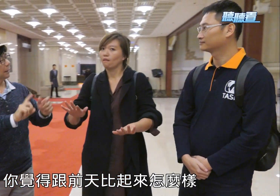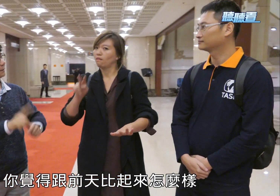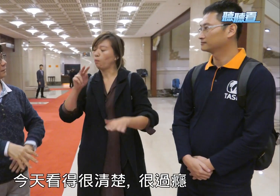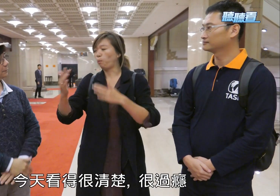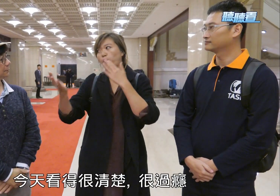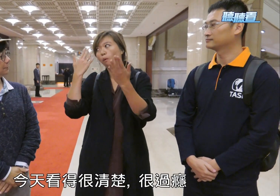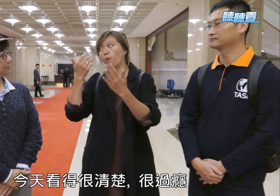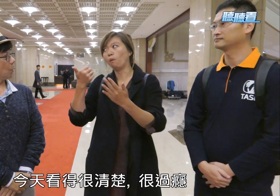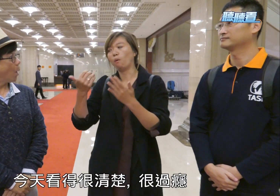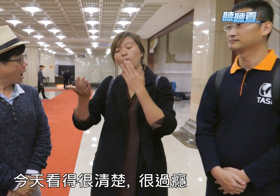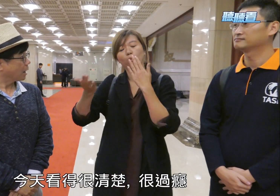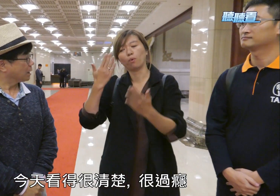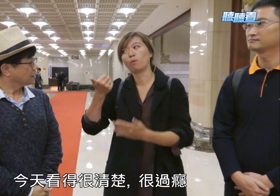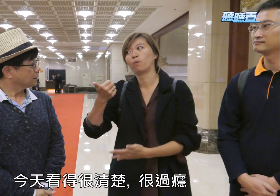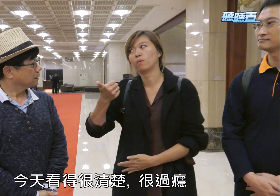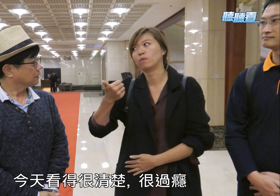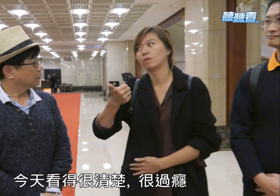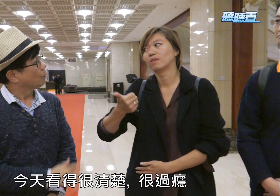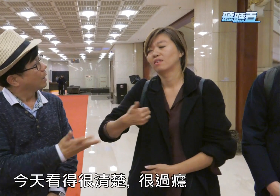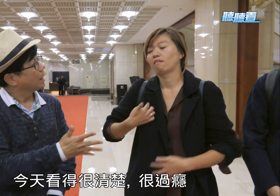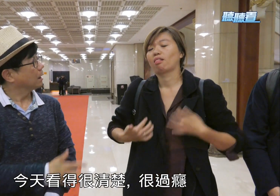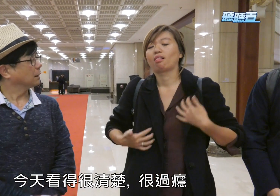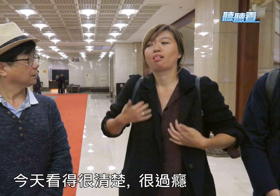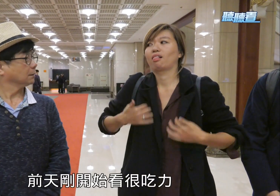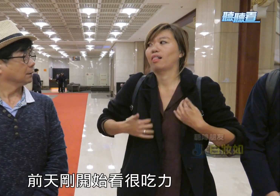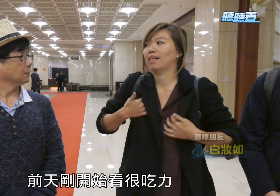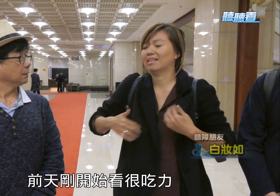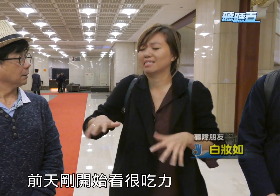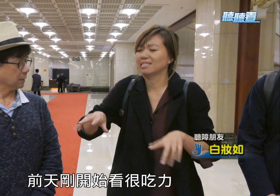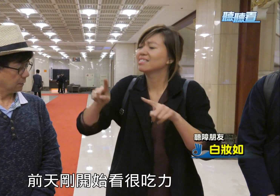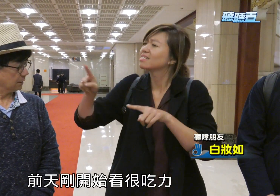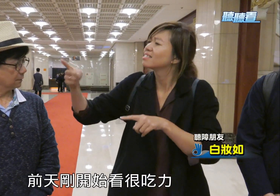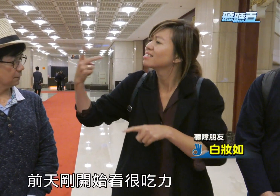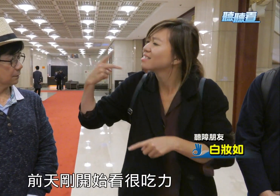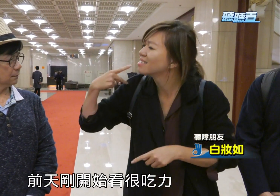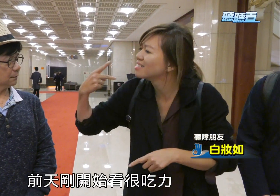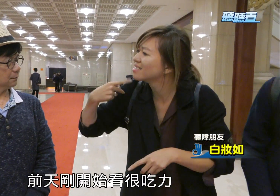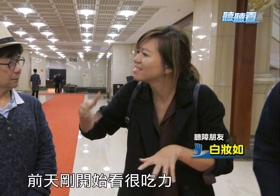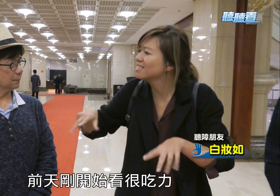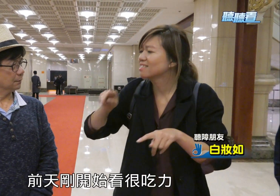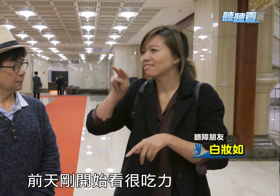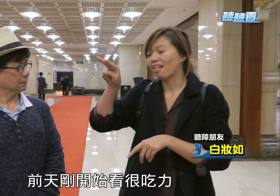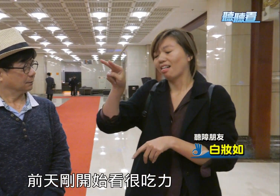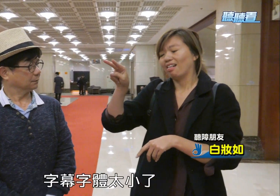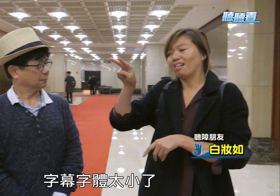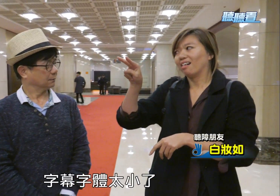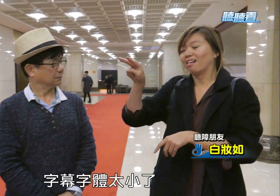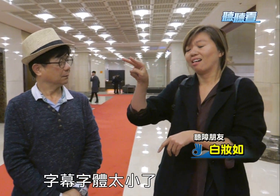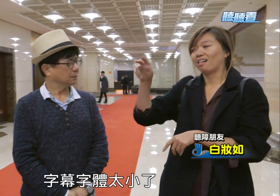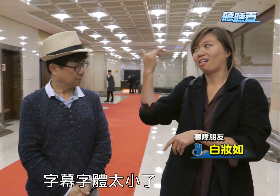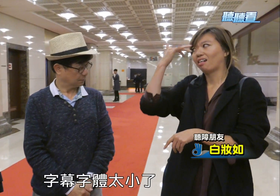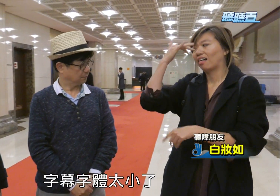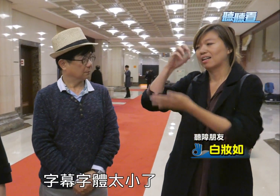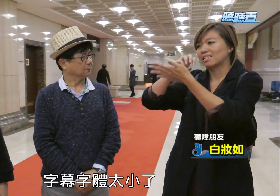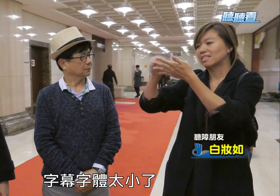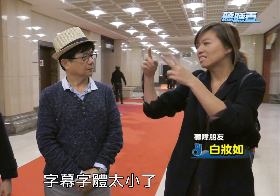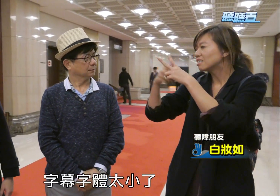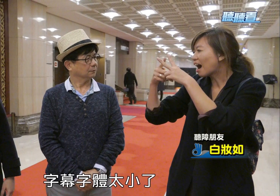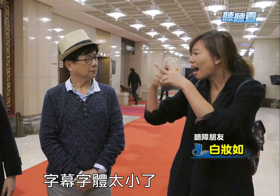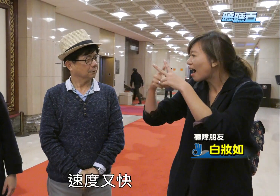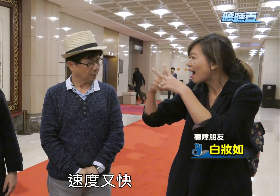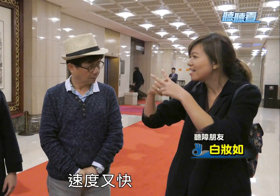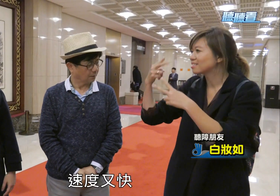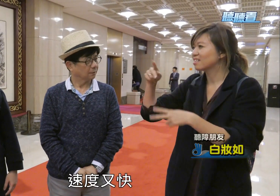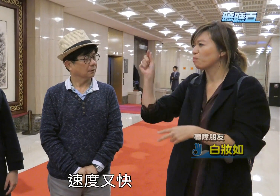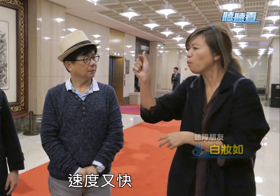啊？ 哦，今天看得很清楚，很过瘾哦。 啊， 前天刚开始看很吃力，字幕字体太小